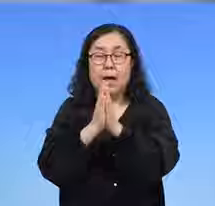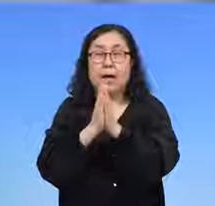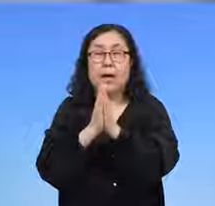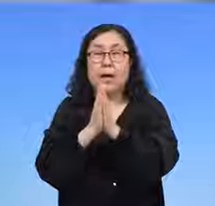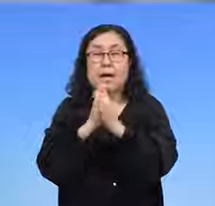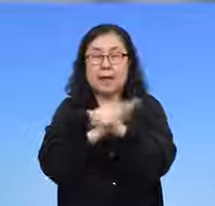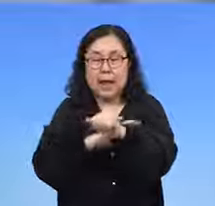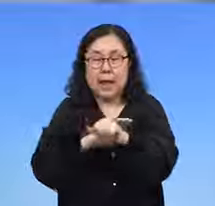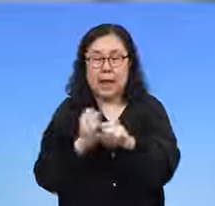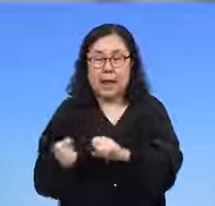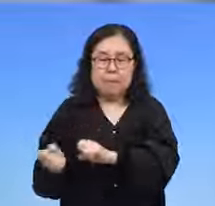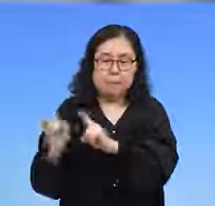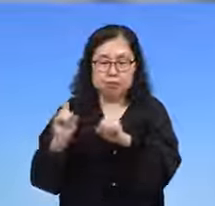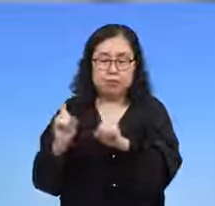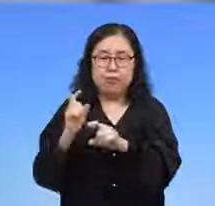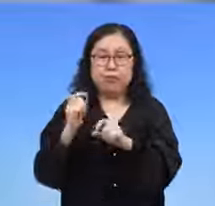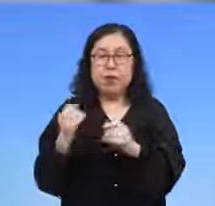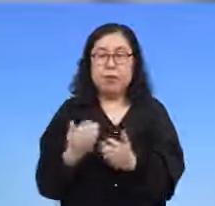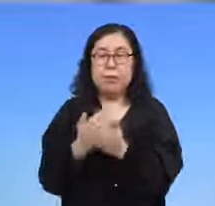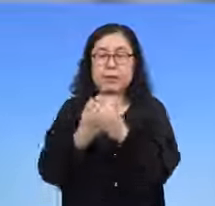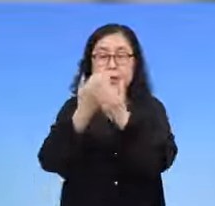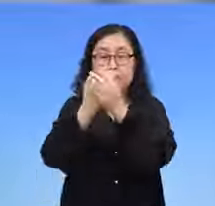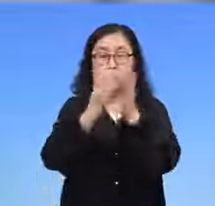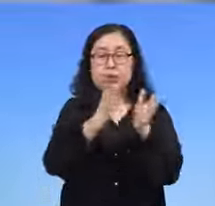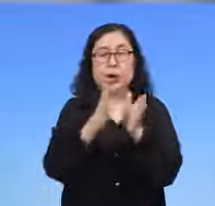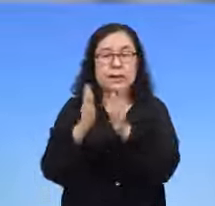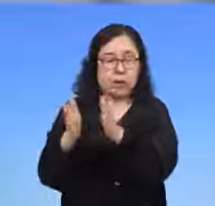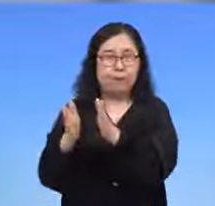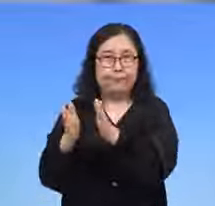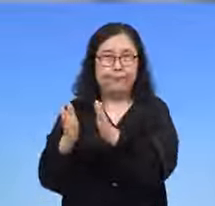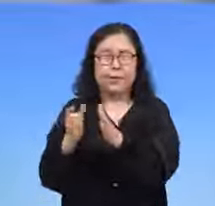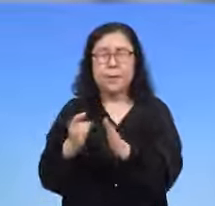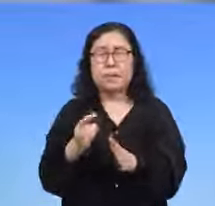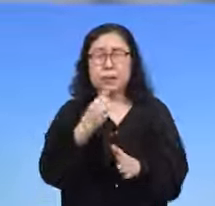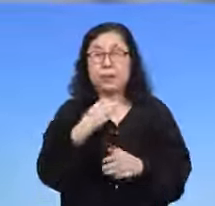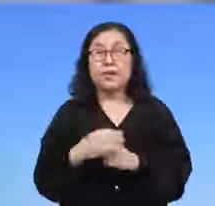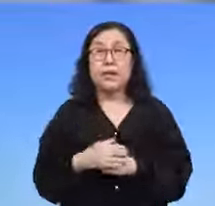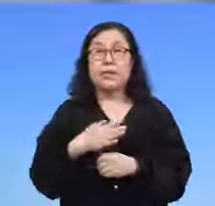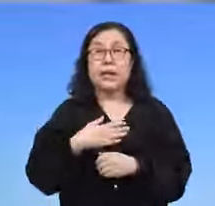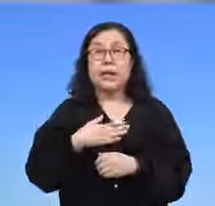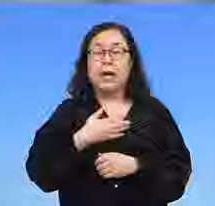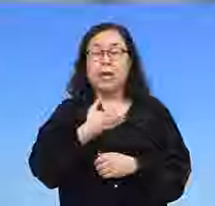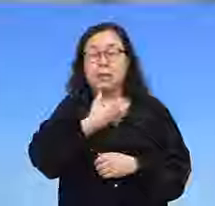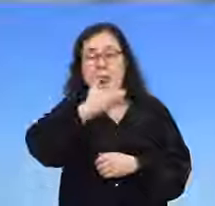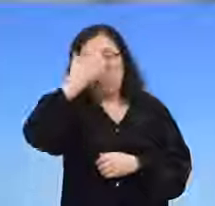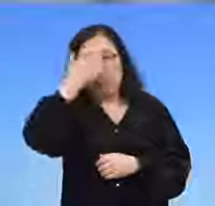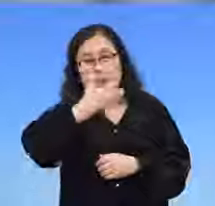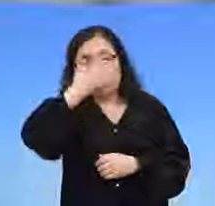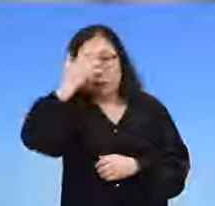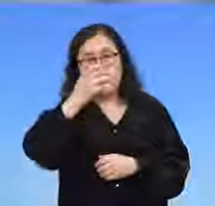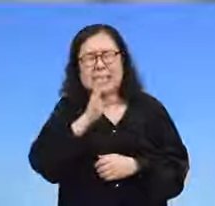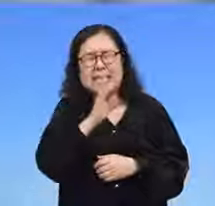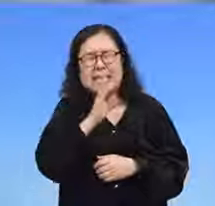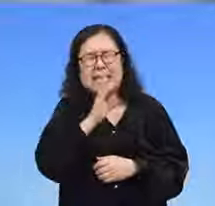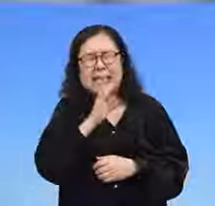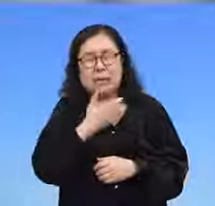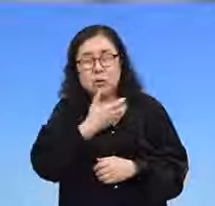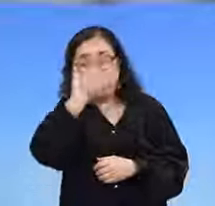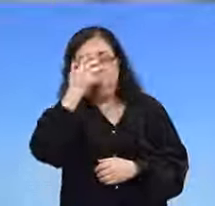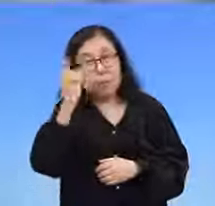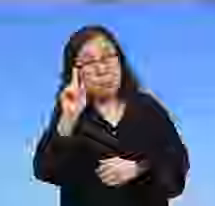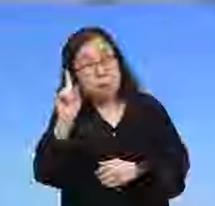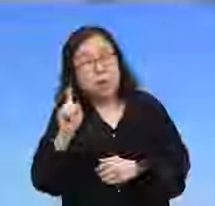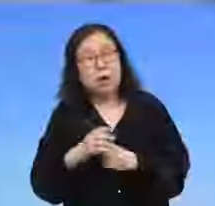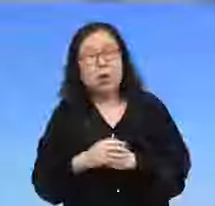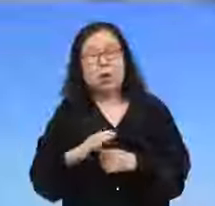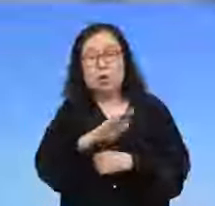거, 그거는요 진짜 꿈이 아닙니다. 그거는 과정에 불과해요. 제가 꾸는 진짜 꿈이 뭔지 아십니까?